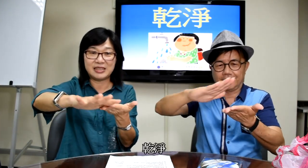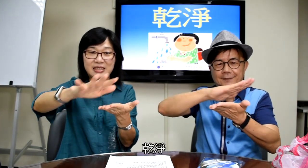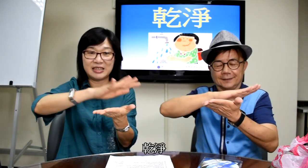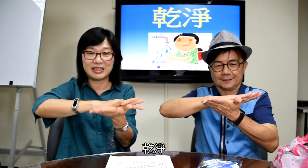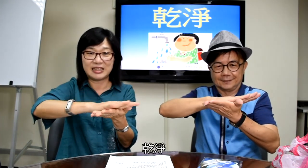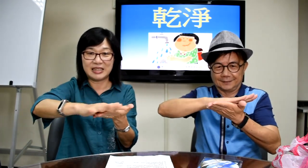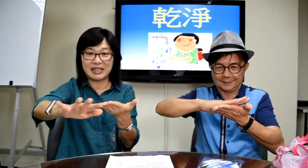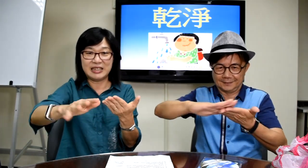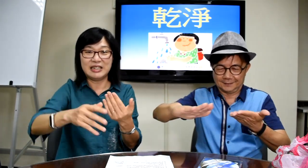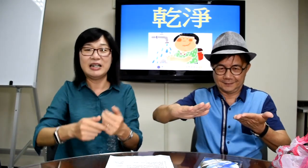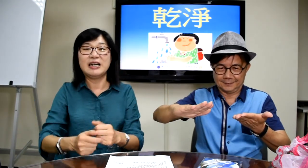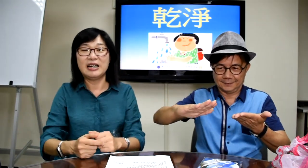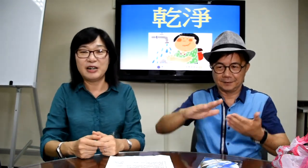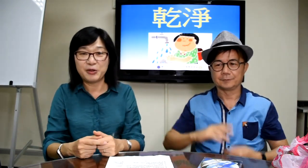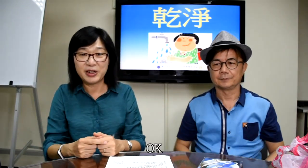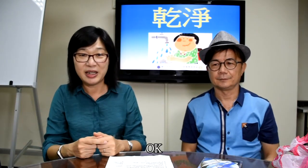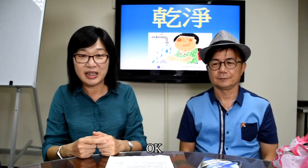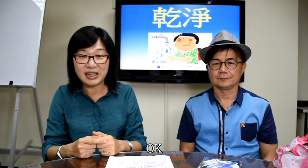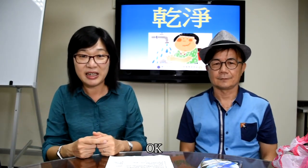干净 OK，